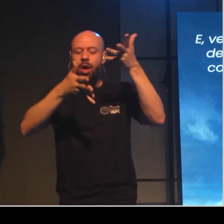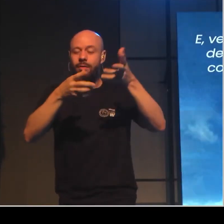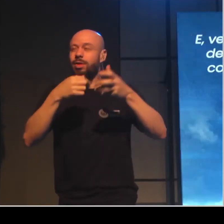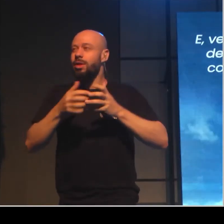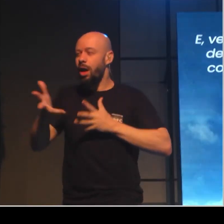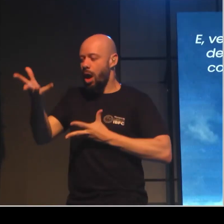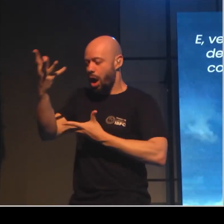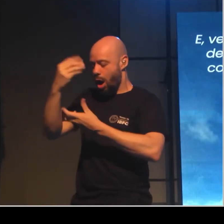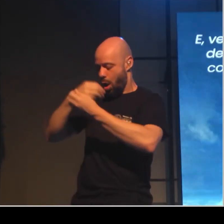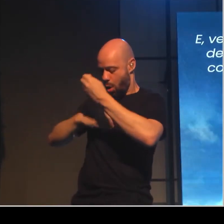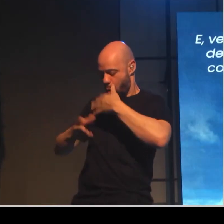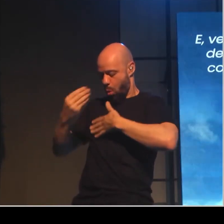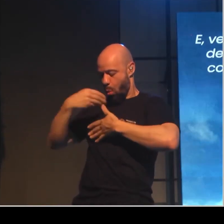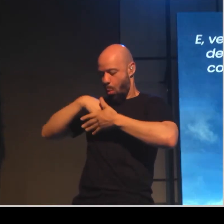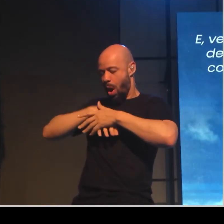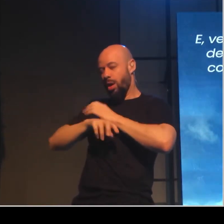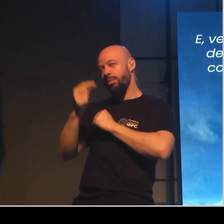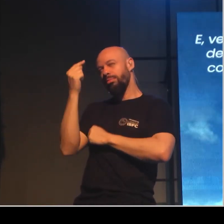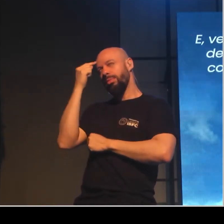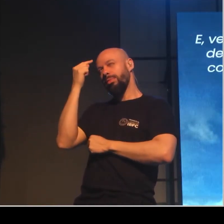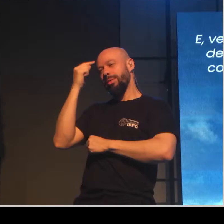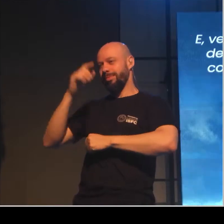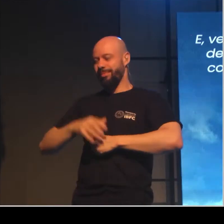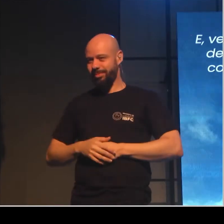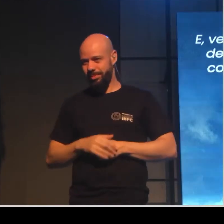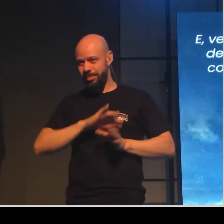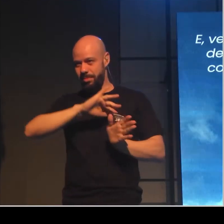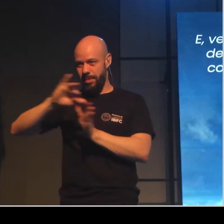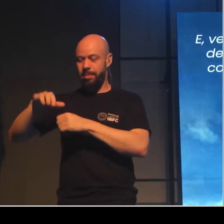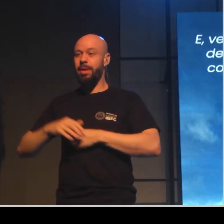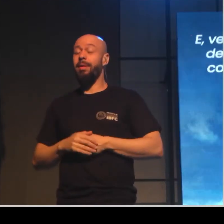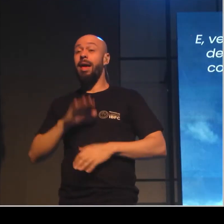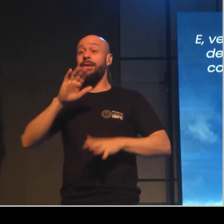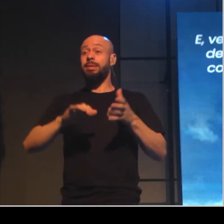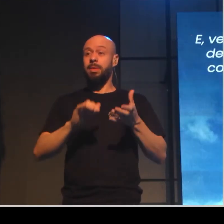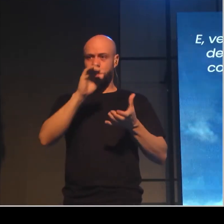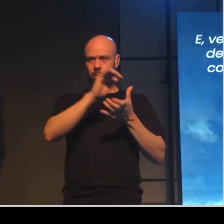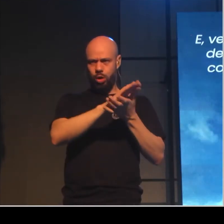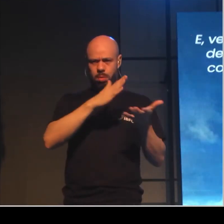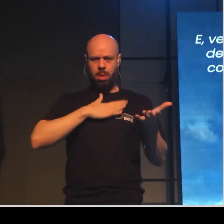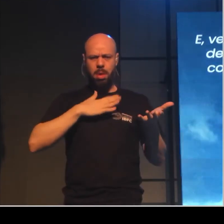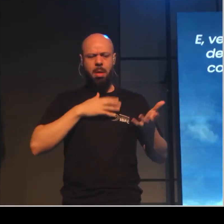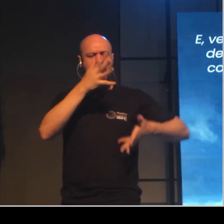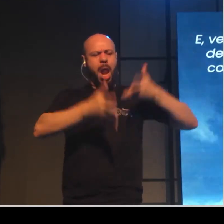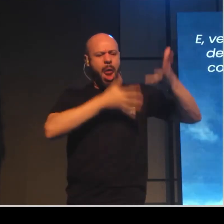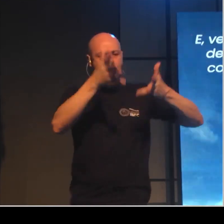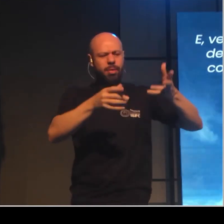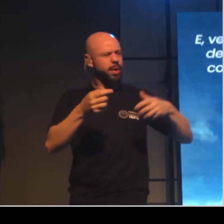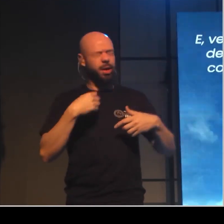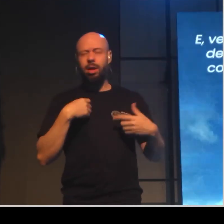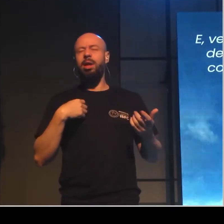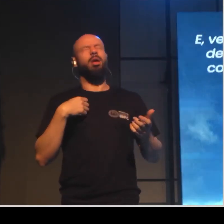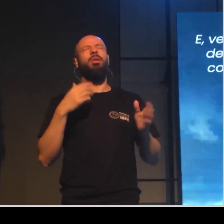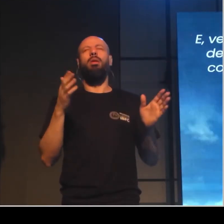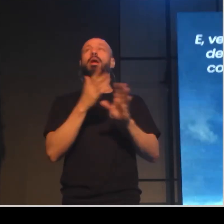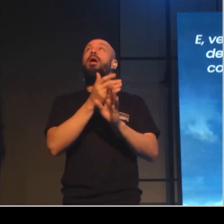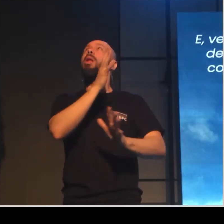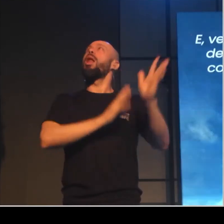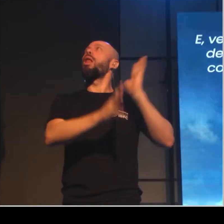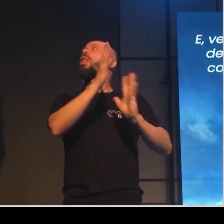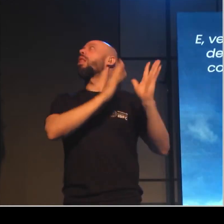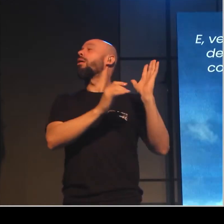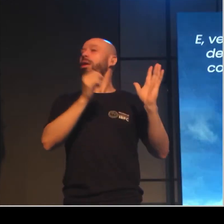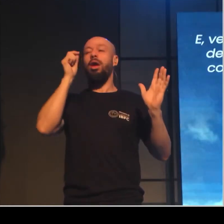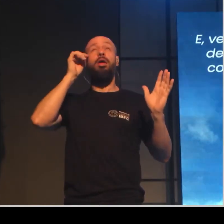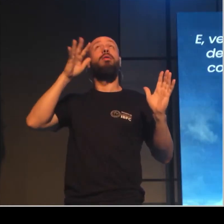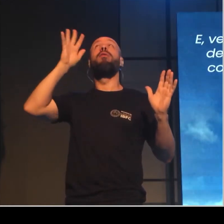eu lá em casa, às vezes, a minha esposa vem e começa a conversar. Eu digo: o que tu está falando? Eu estava distraído, eu estou no celular, eu estou pensando, eu